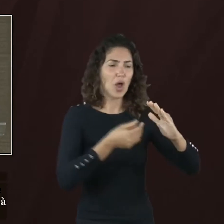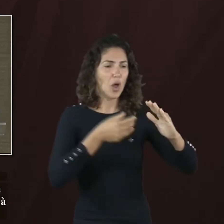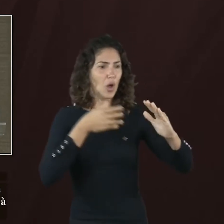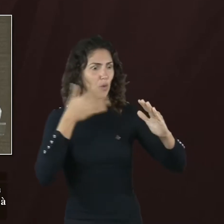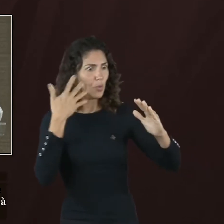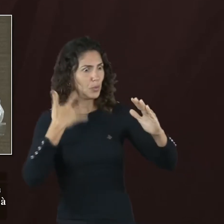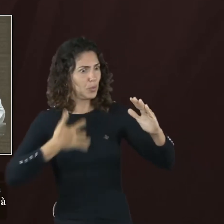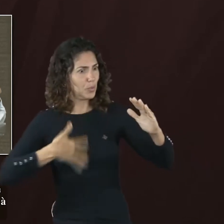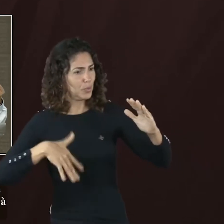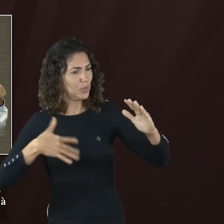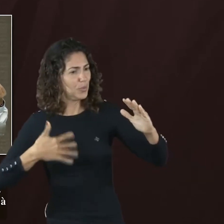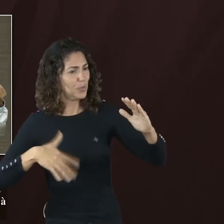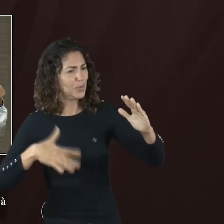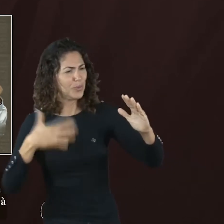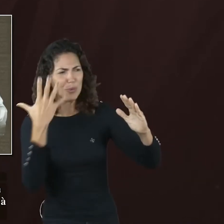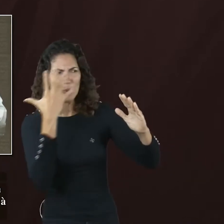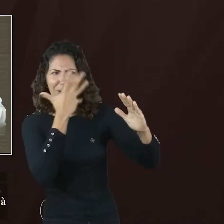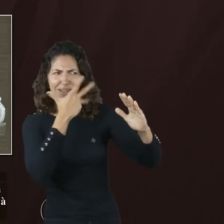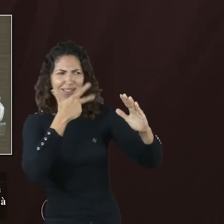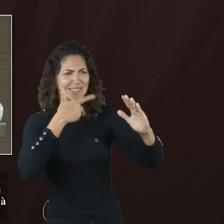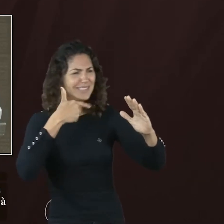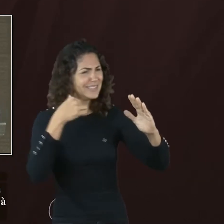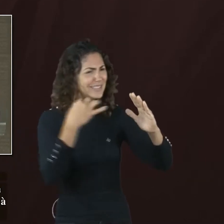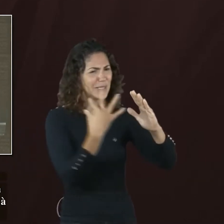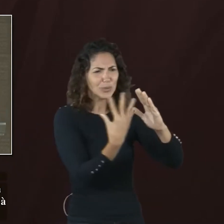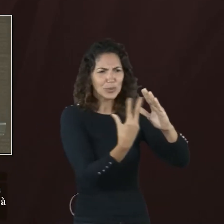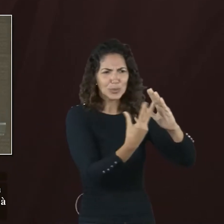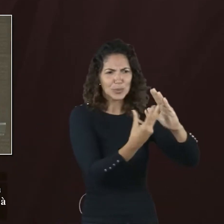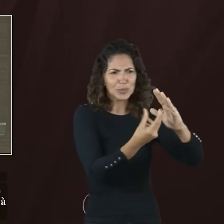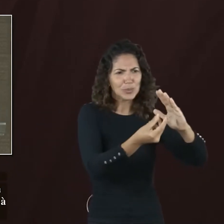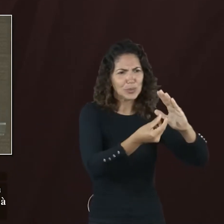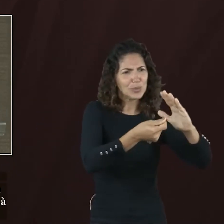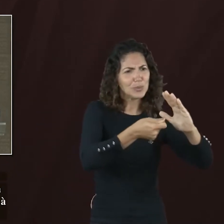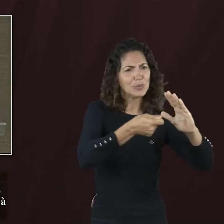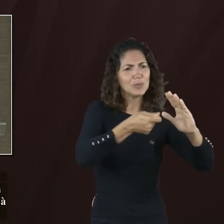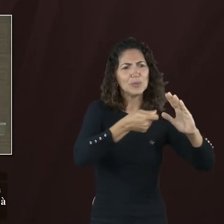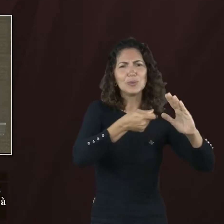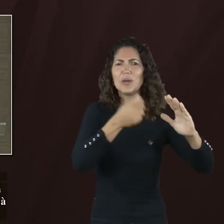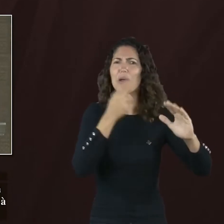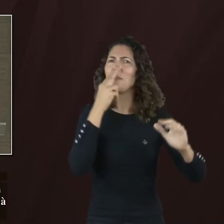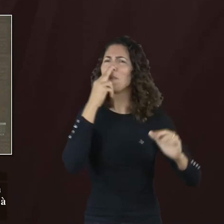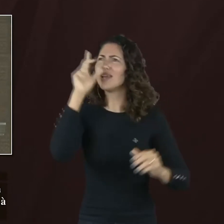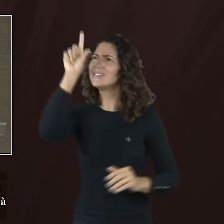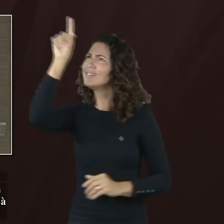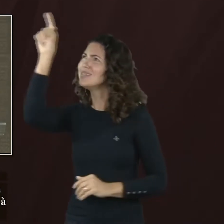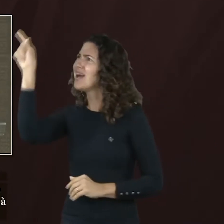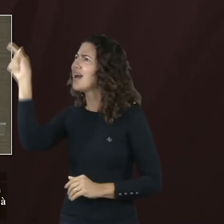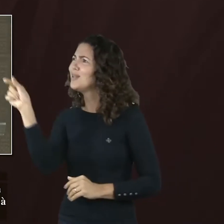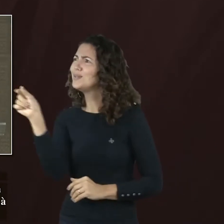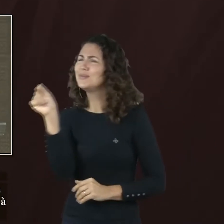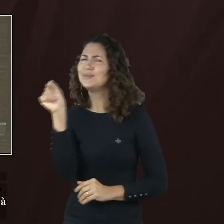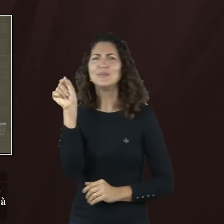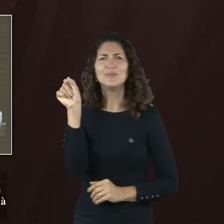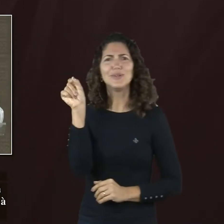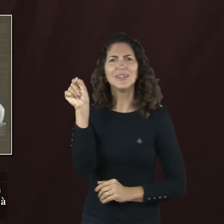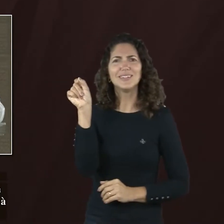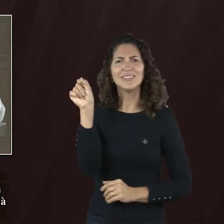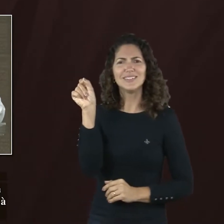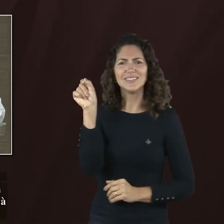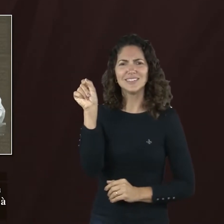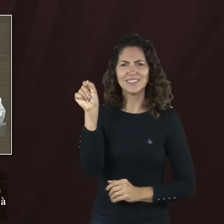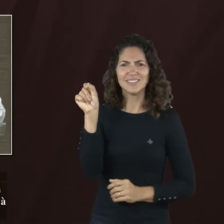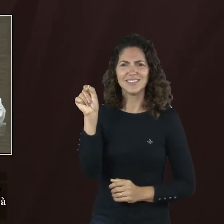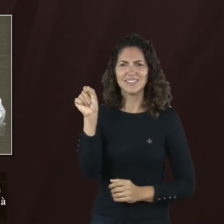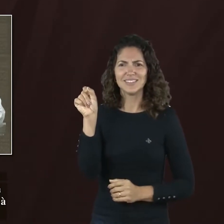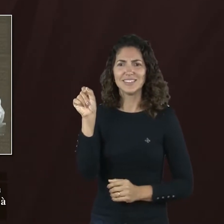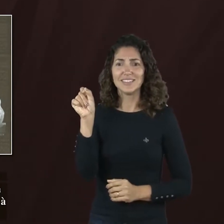né? Como diz Cantares, é linda como a lua, a igreja é linda, né? Linda de aparência e